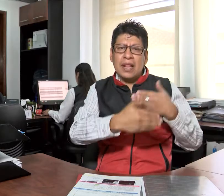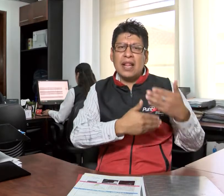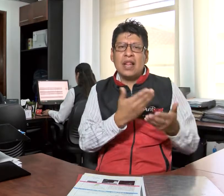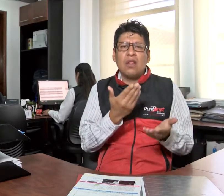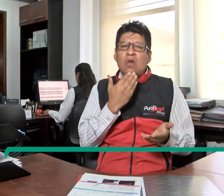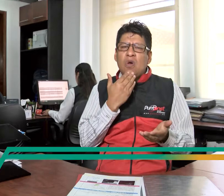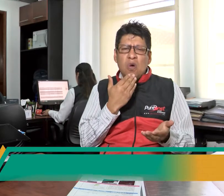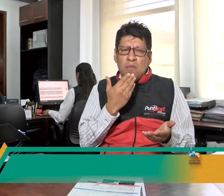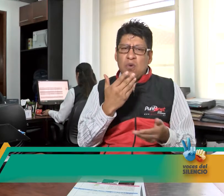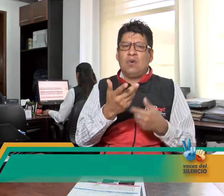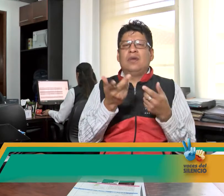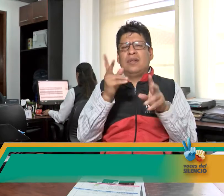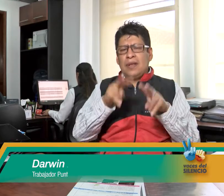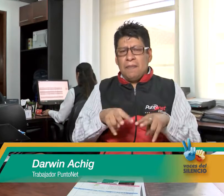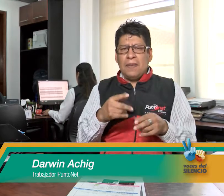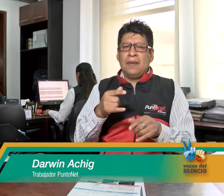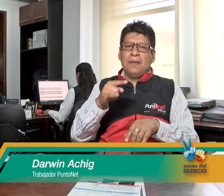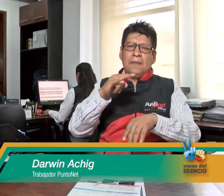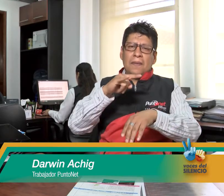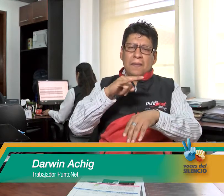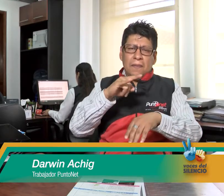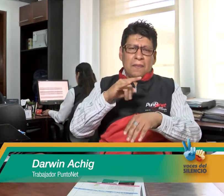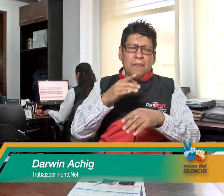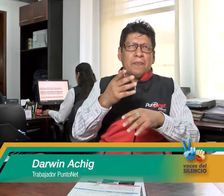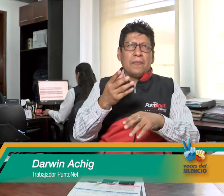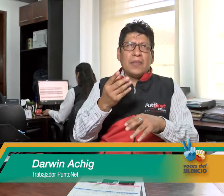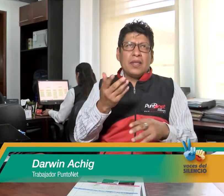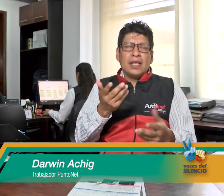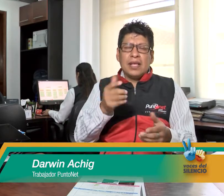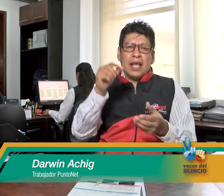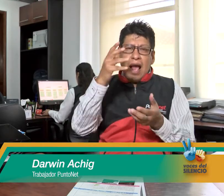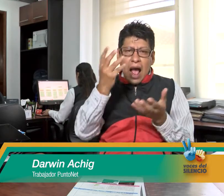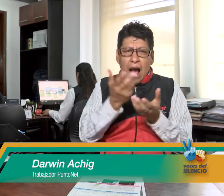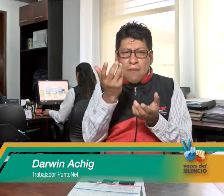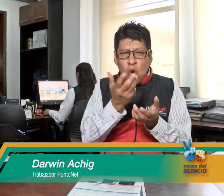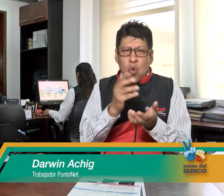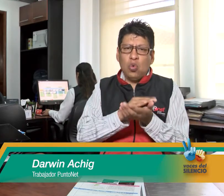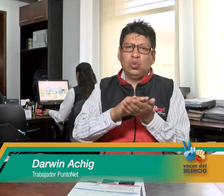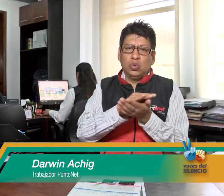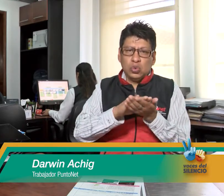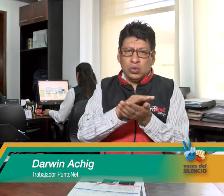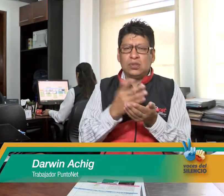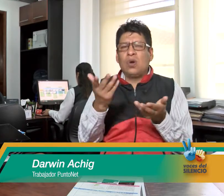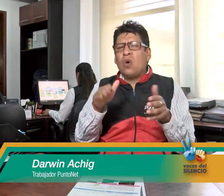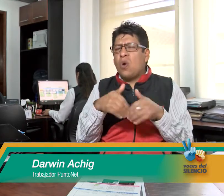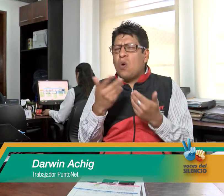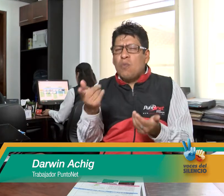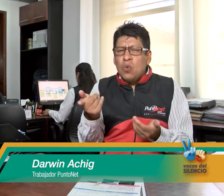jabón papel de baño etcétera vocabulario sencillo